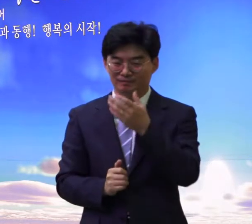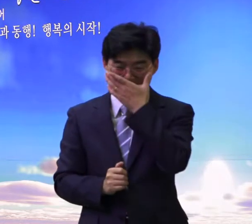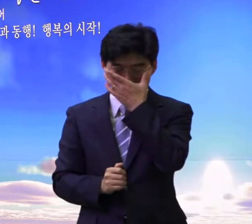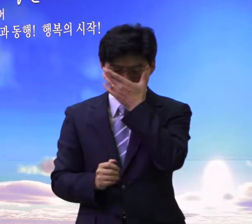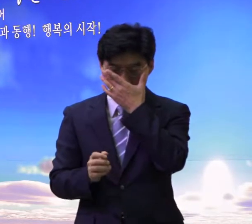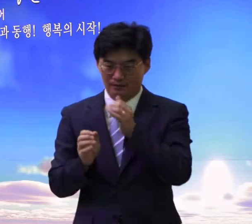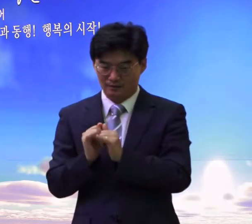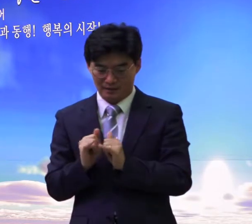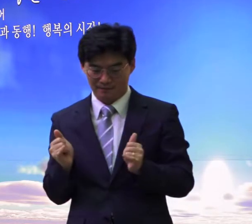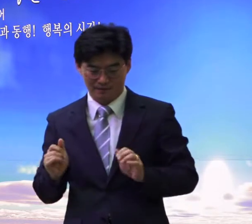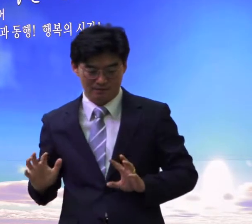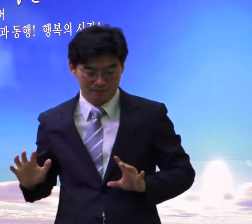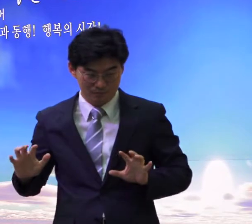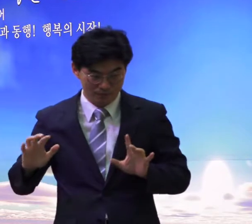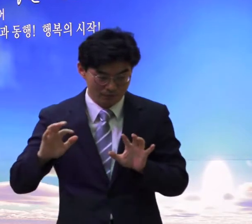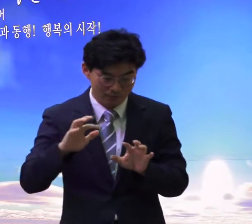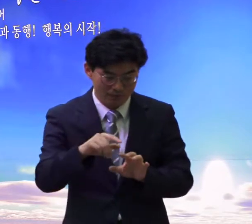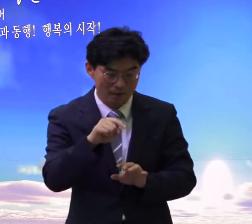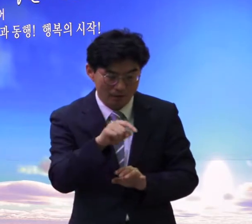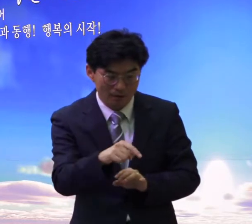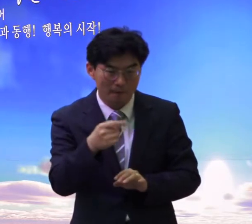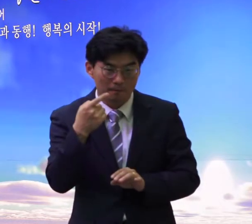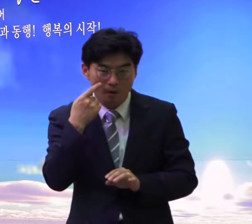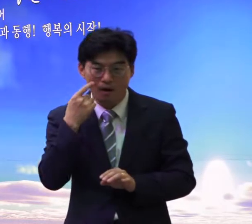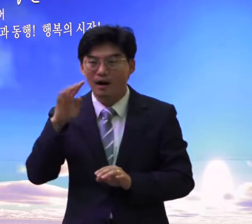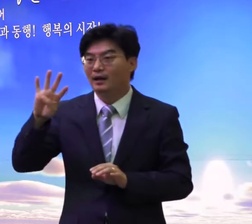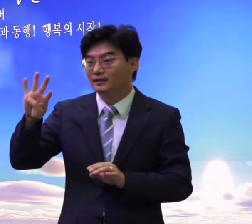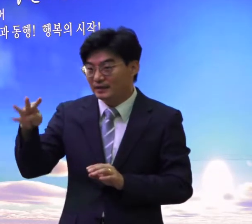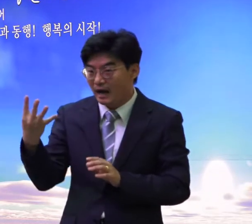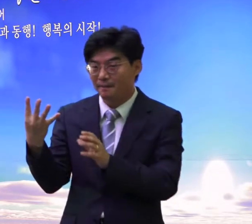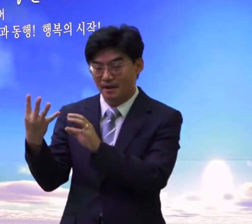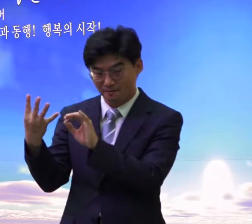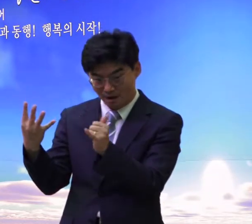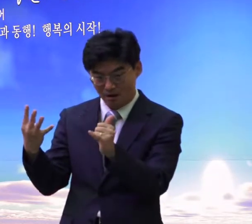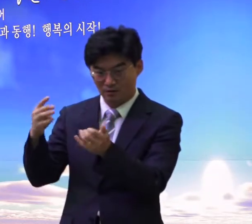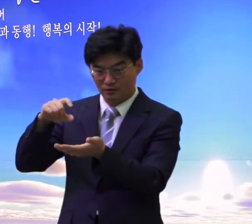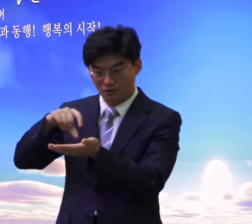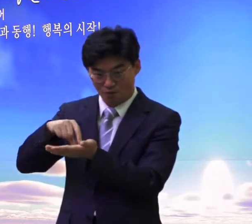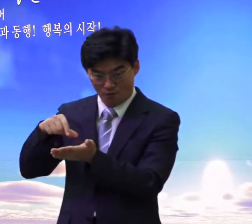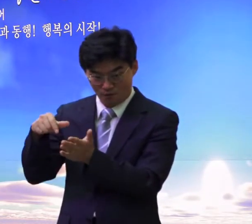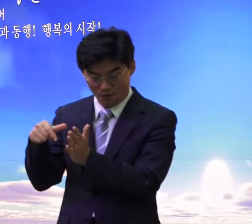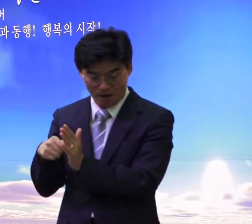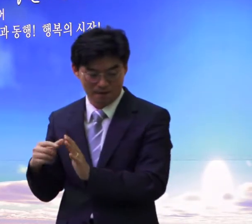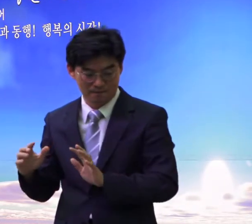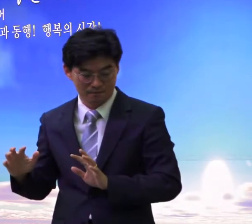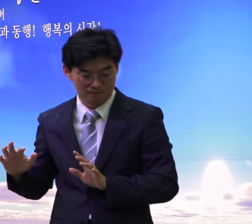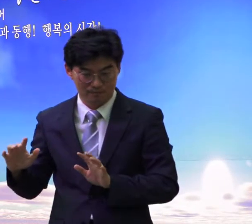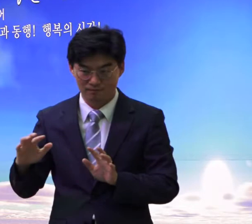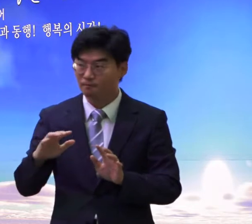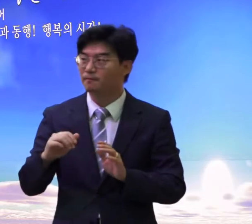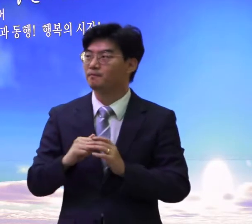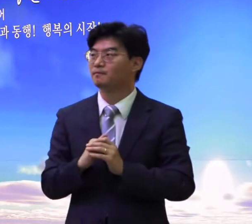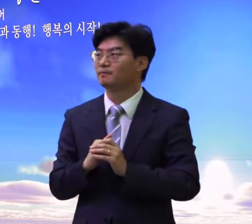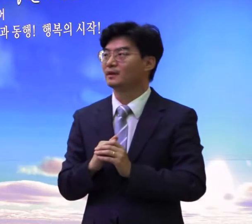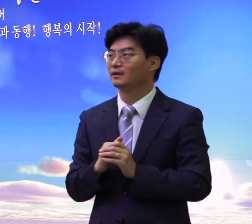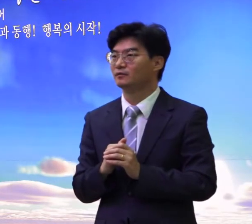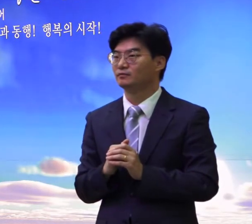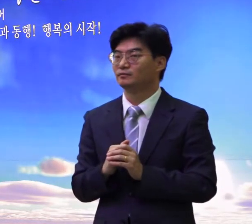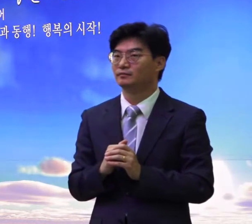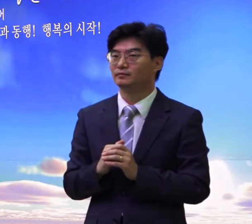사람들이 있었습니다. 그 사람들이 400명 가까이 됐다고 성경에 기록되어 있습니다. 그런데 이때